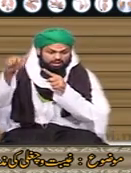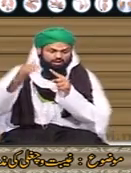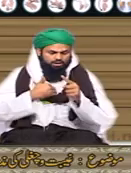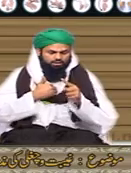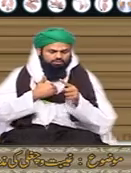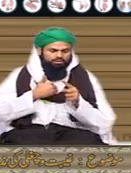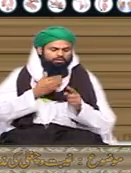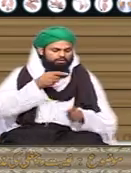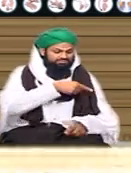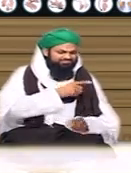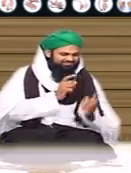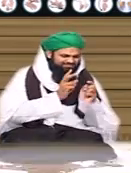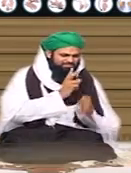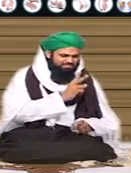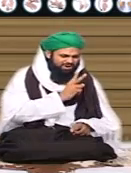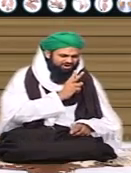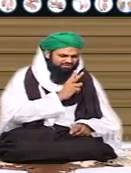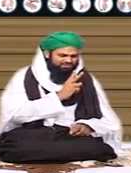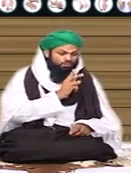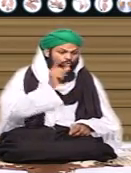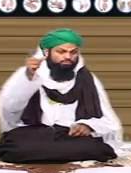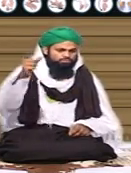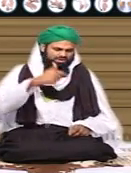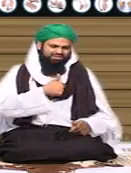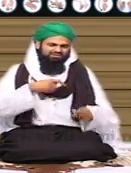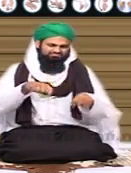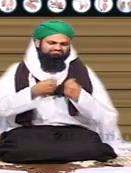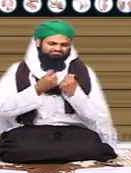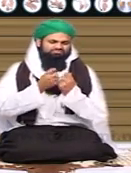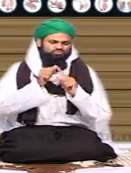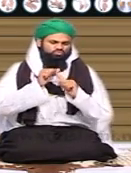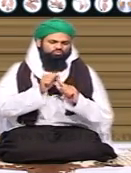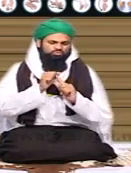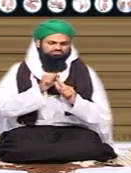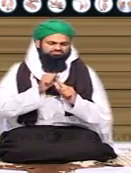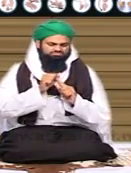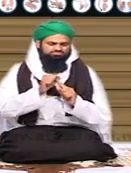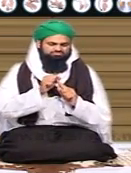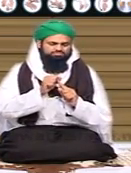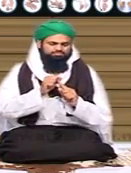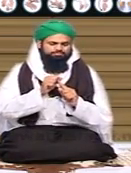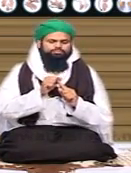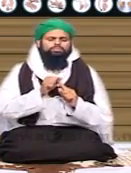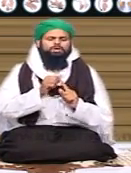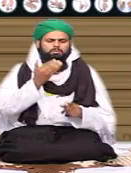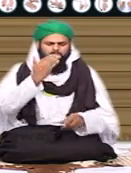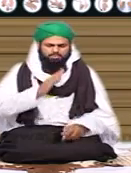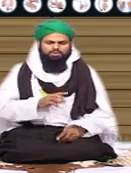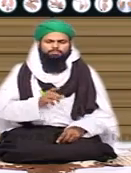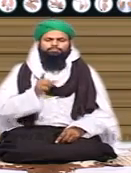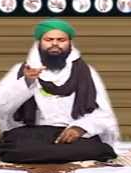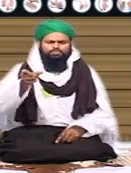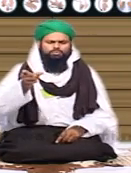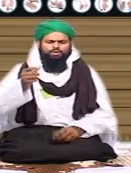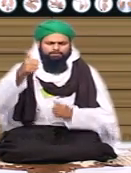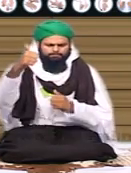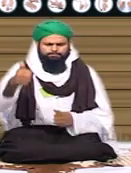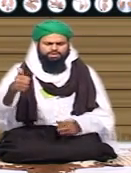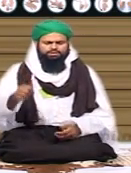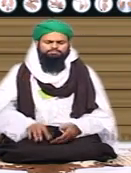اس کو اگر پیچھے سے ہم کہیں گے تو اس کا دل دکھے گا. یہ ہو سکتا ہے کہ بعض اوقات اگر سامنے سے کہا جائے تو اس کا دل